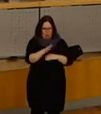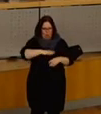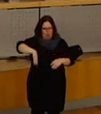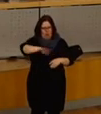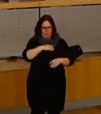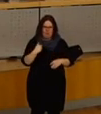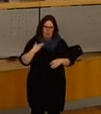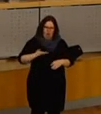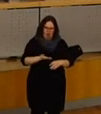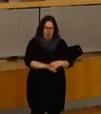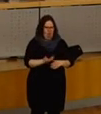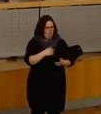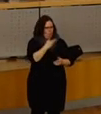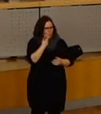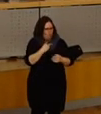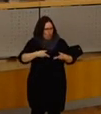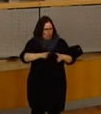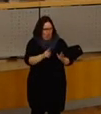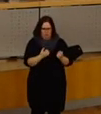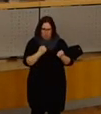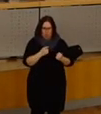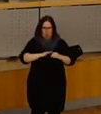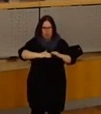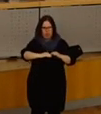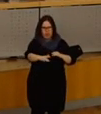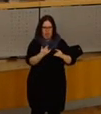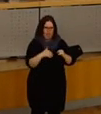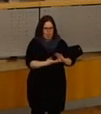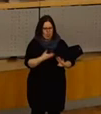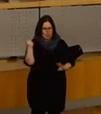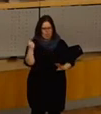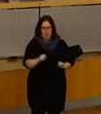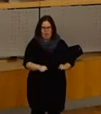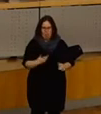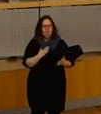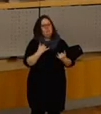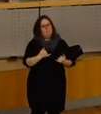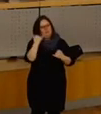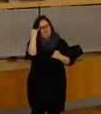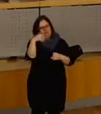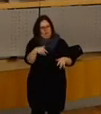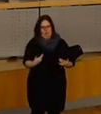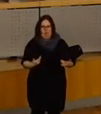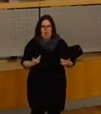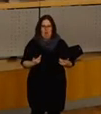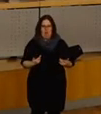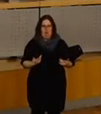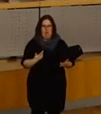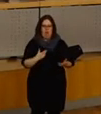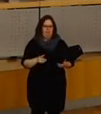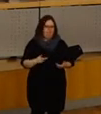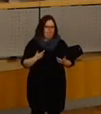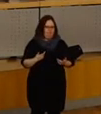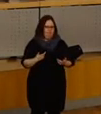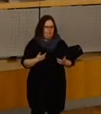stadtbezirken wo es eben keine befestigten straßen gibt herausbringen da ist jetzt die idee dass man dort müll